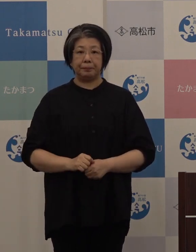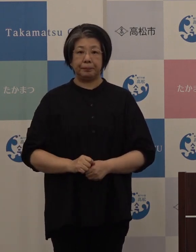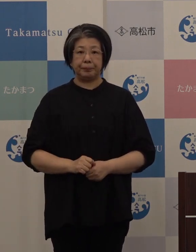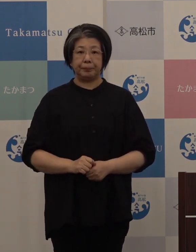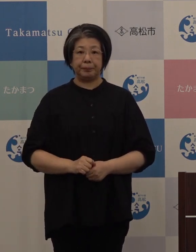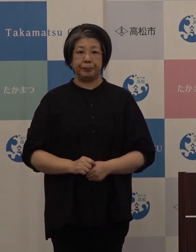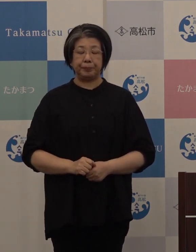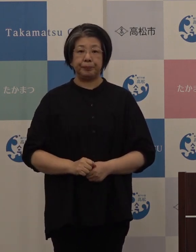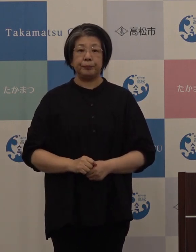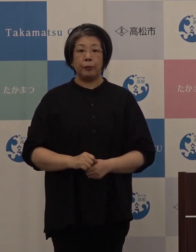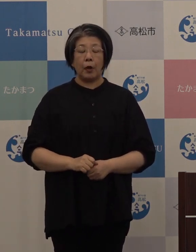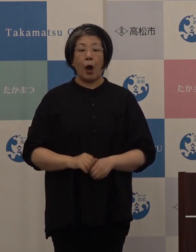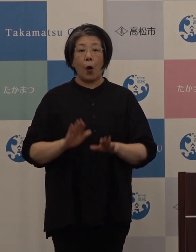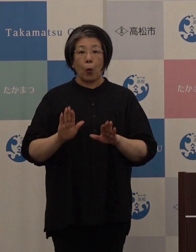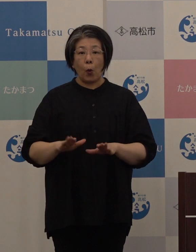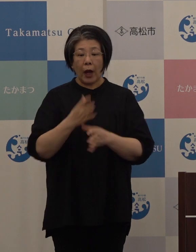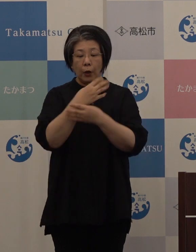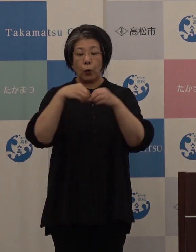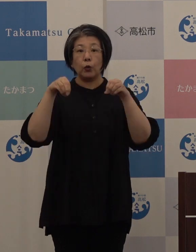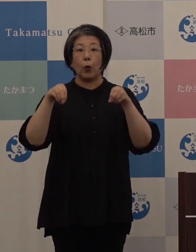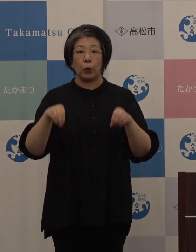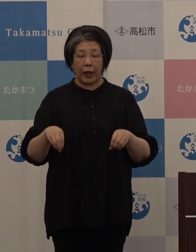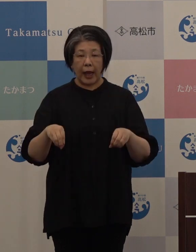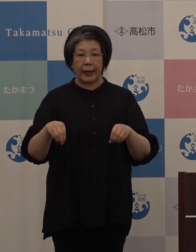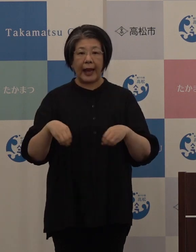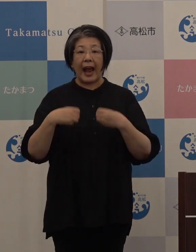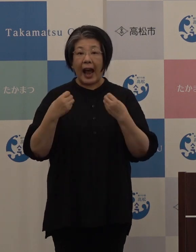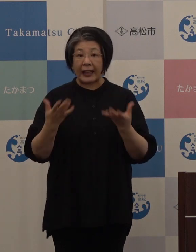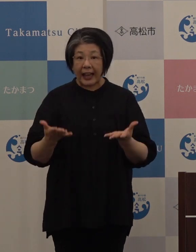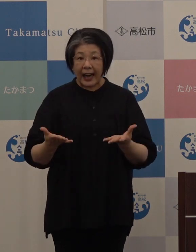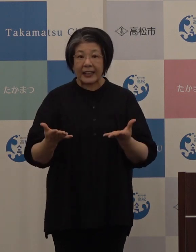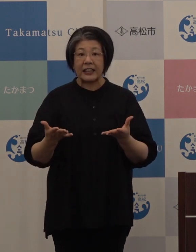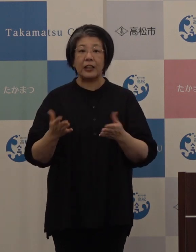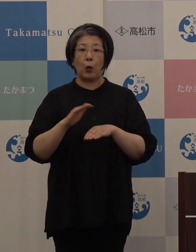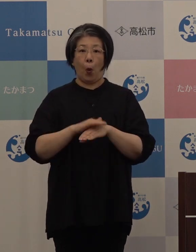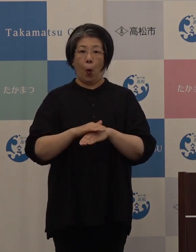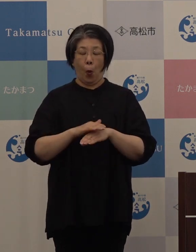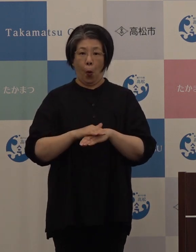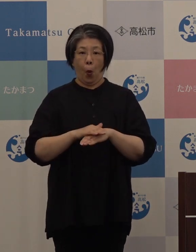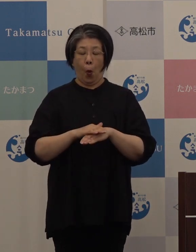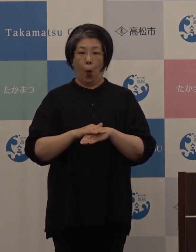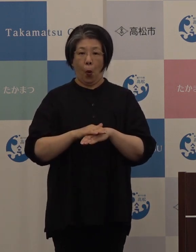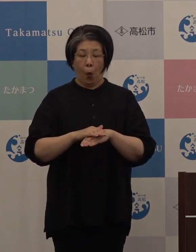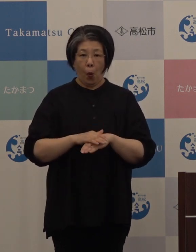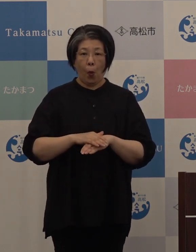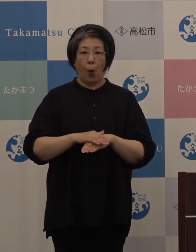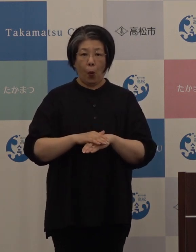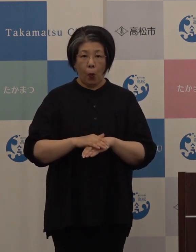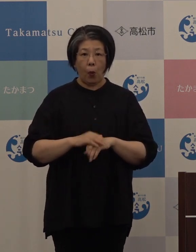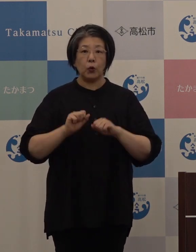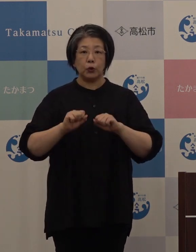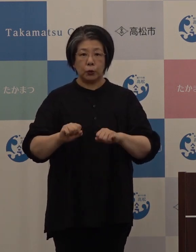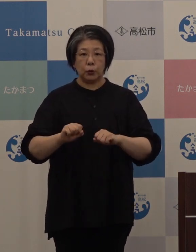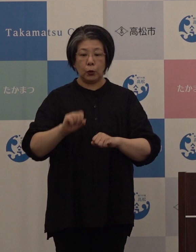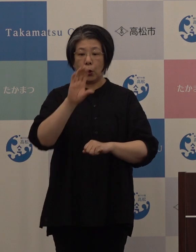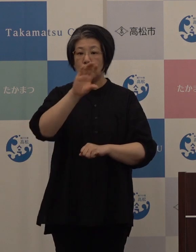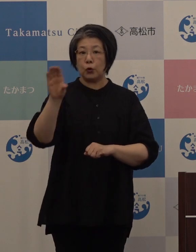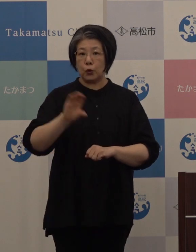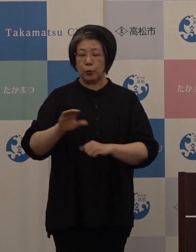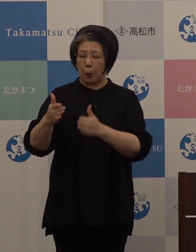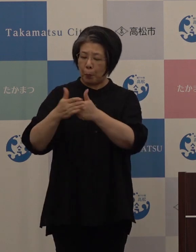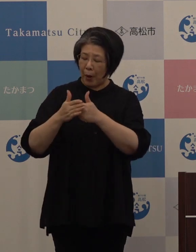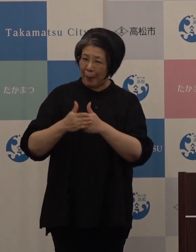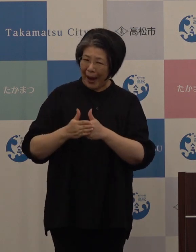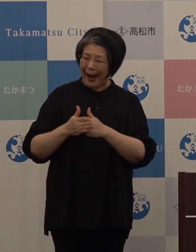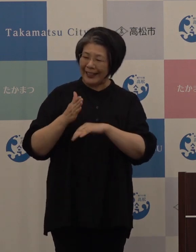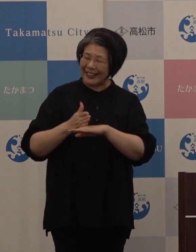ます。今回の協定によりまして、新たな取り組みを進める上で Zoom からの全面的な支援を得ることができましたこと